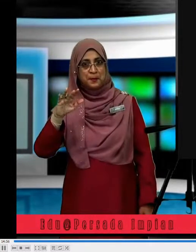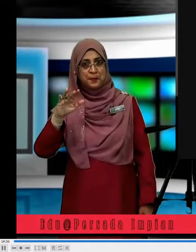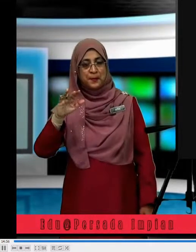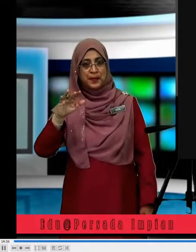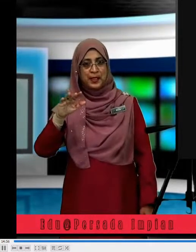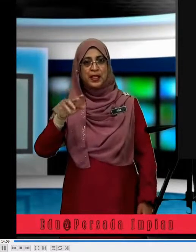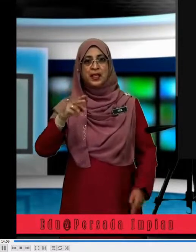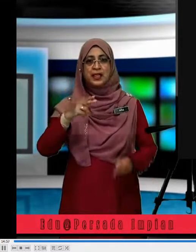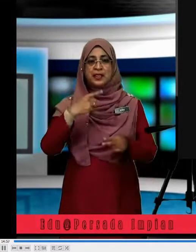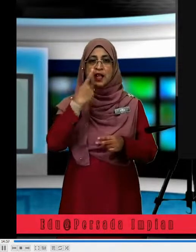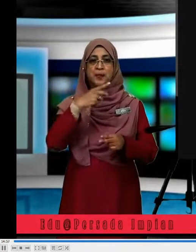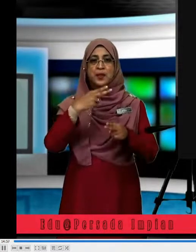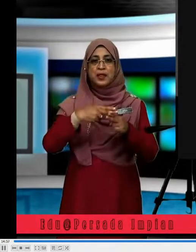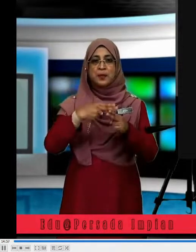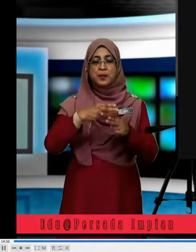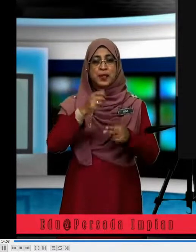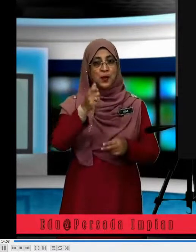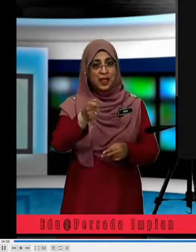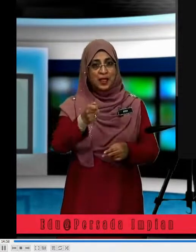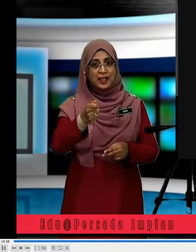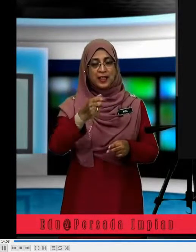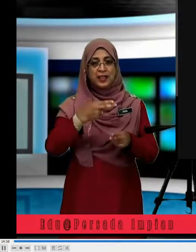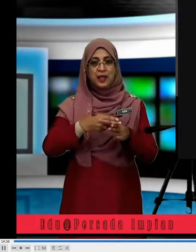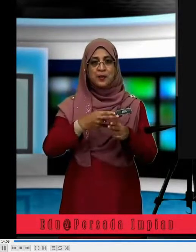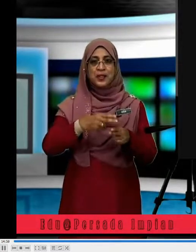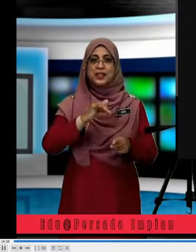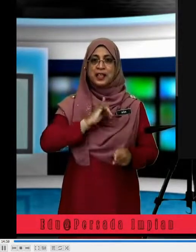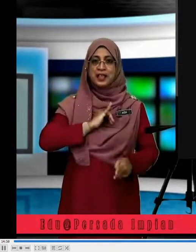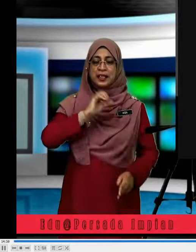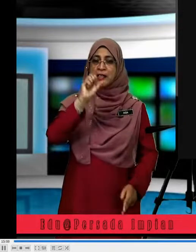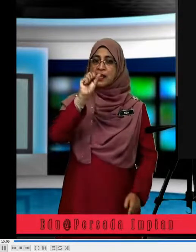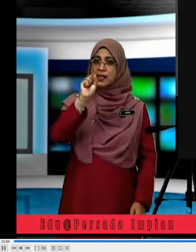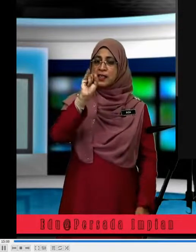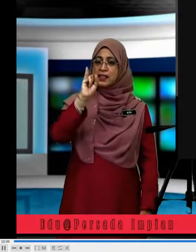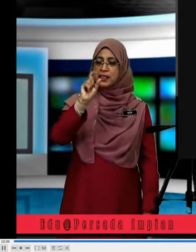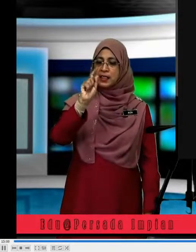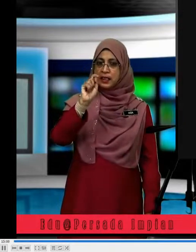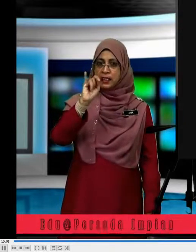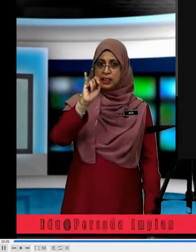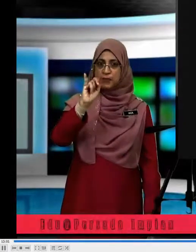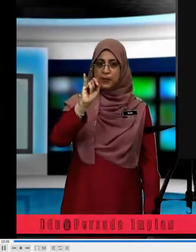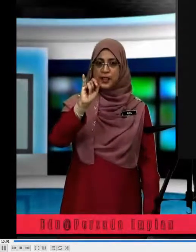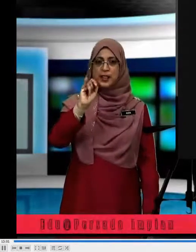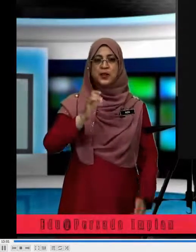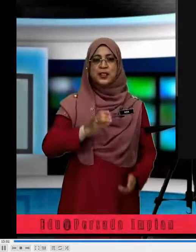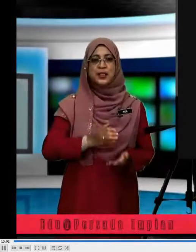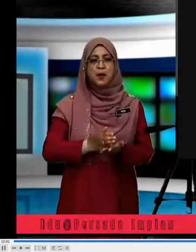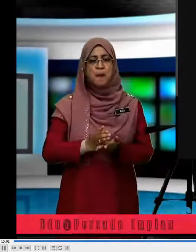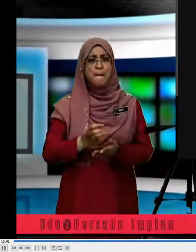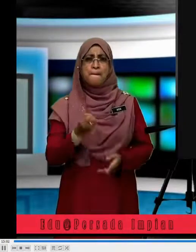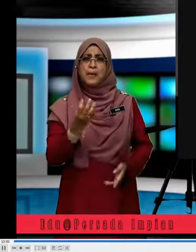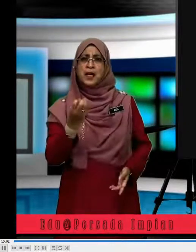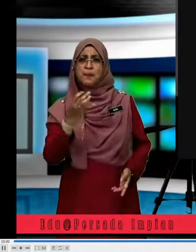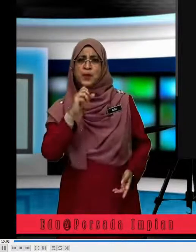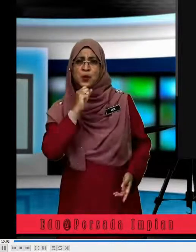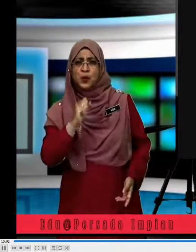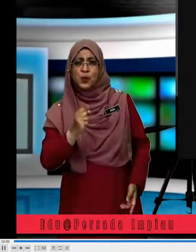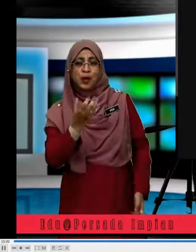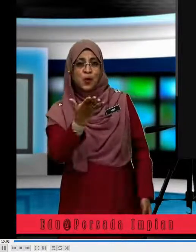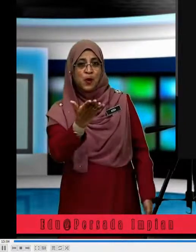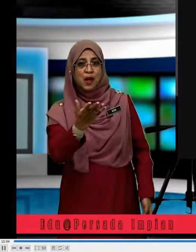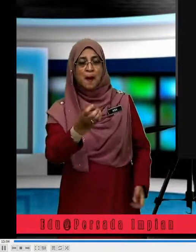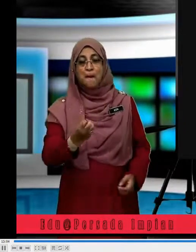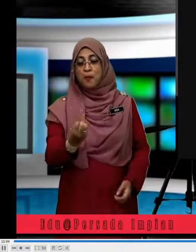Oke Siapa nama awak nama saya Siti seterusnya Berapa